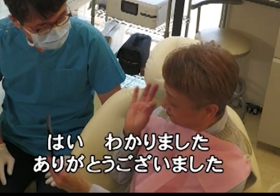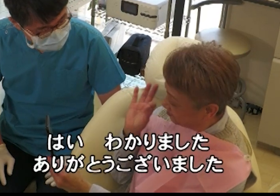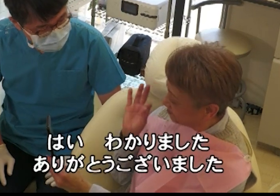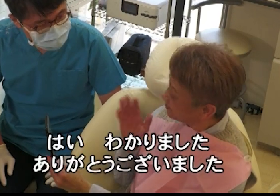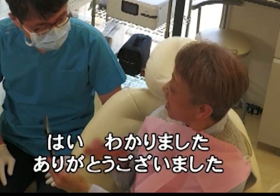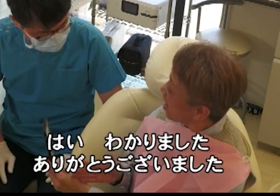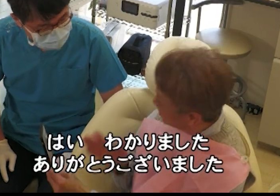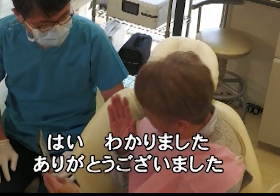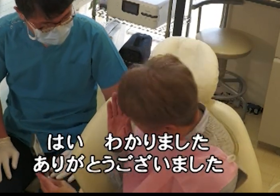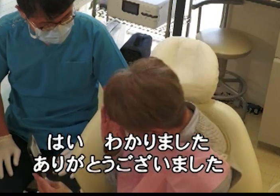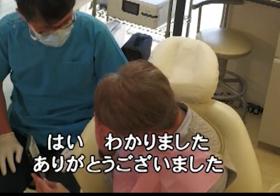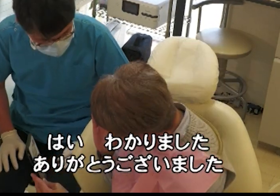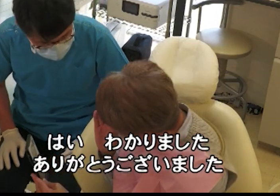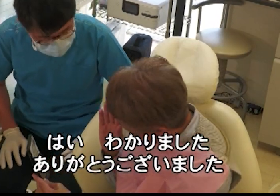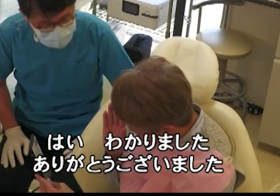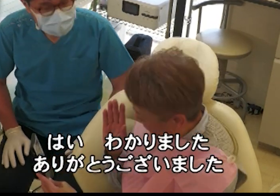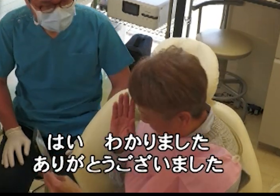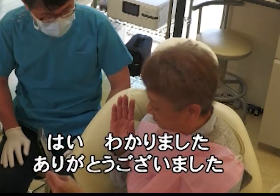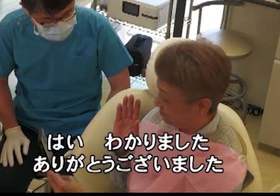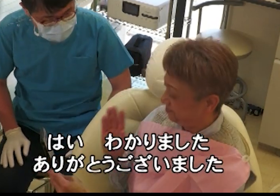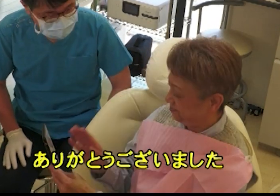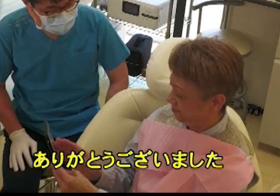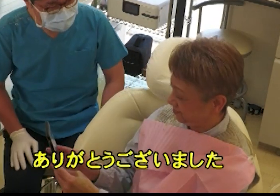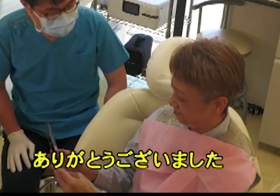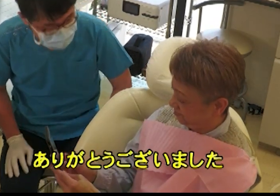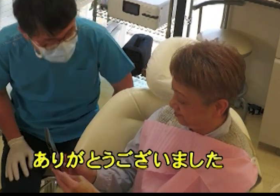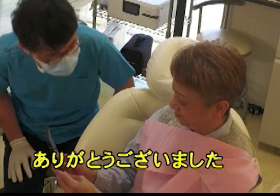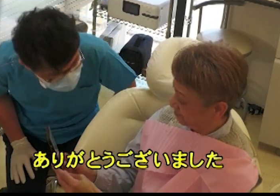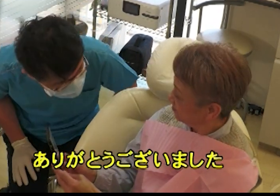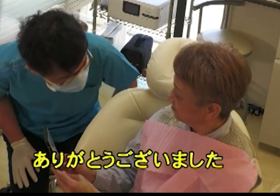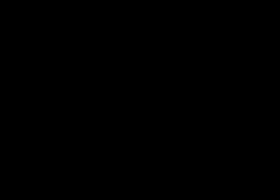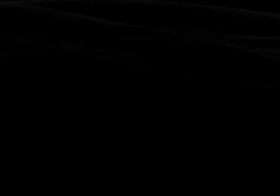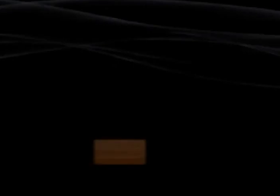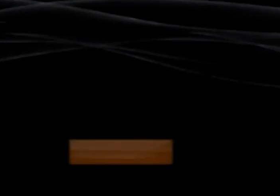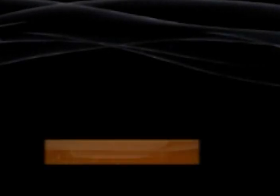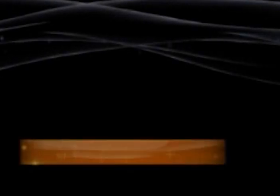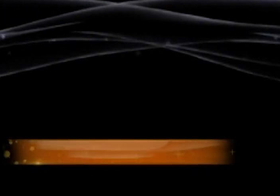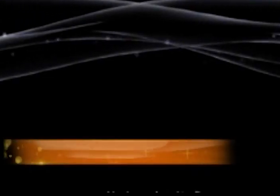はい、わかりました。はい、ありがとうございます。